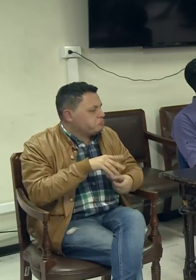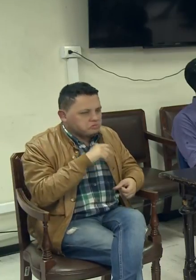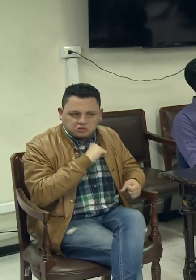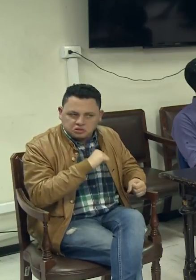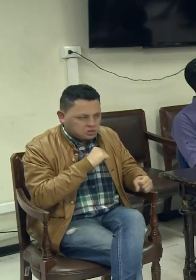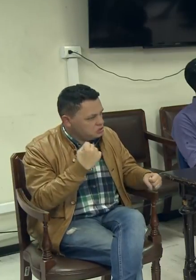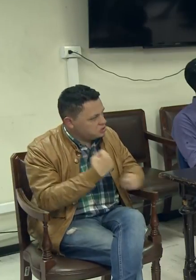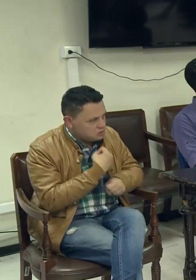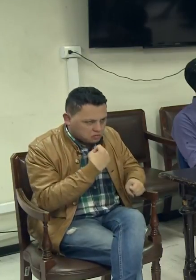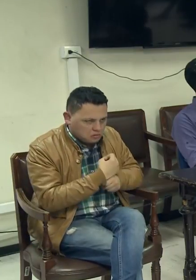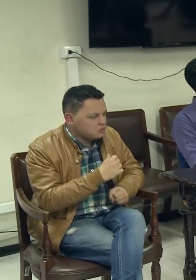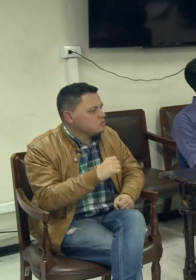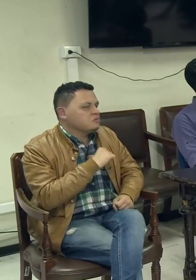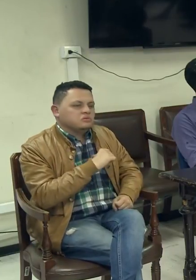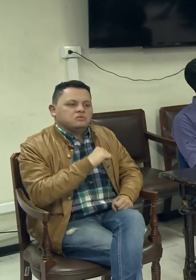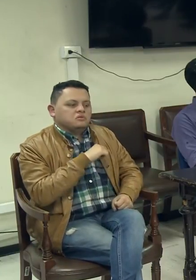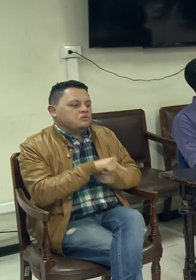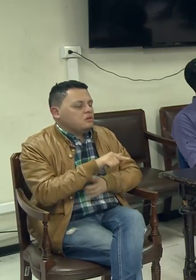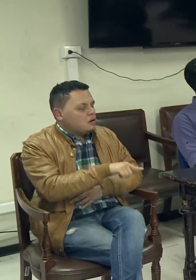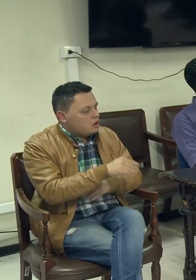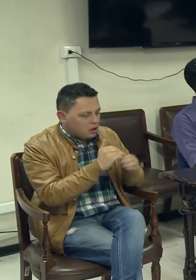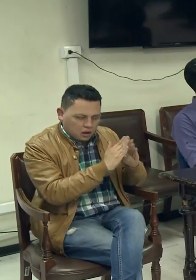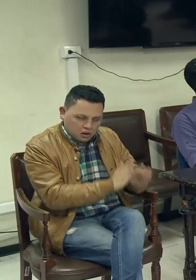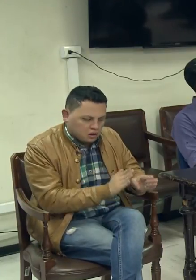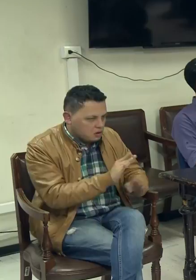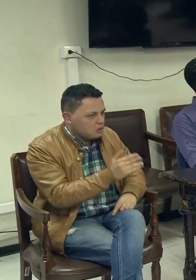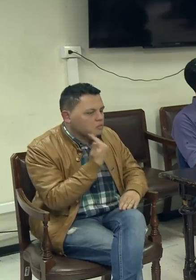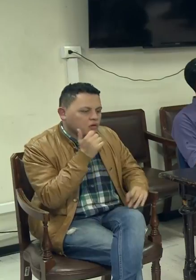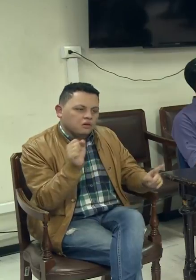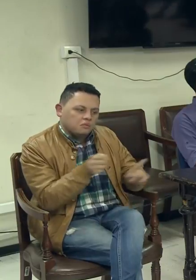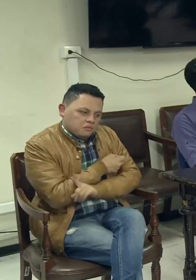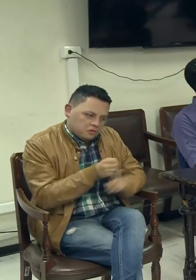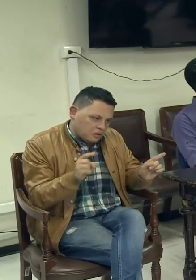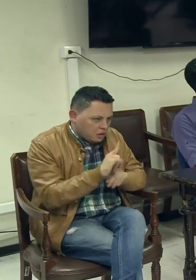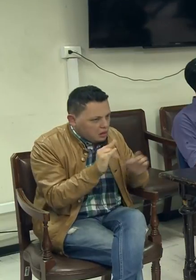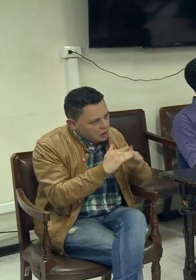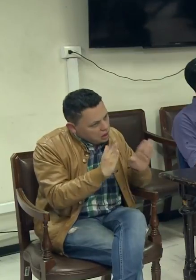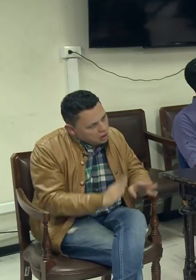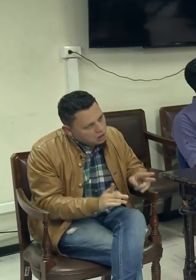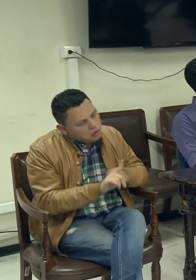desempleadas, porque tienen miedo de quedarse en su casa por la violencia intrafamiliar,